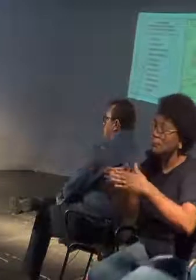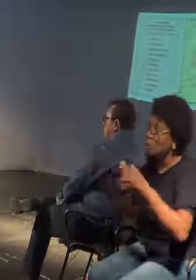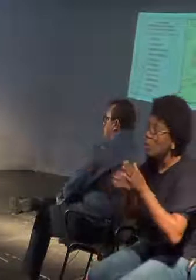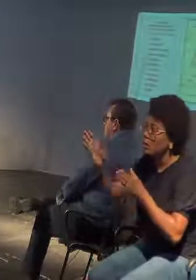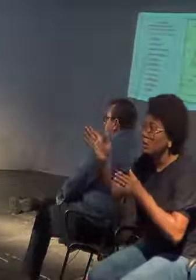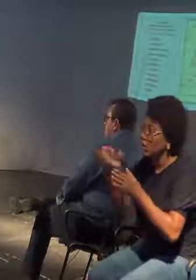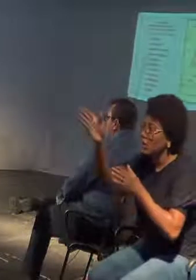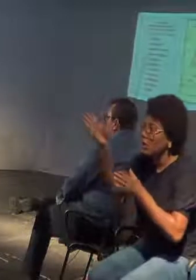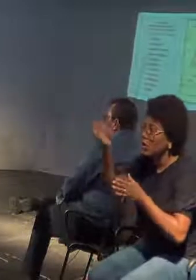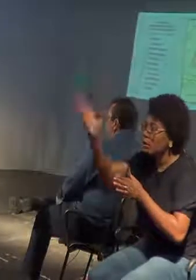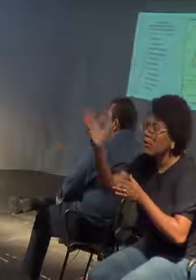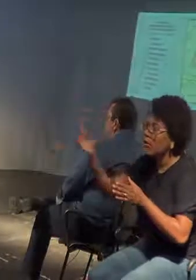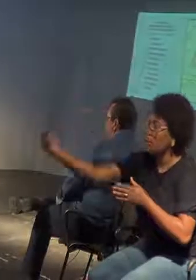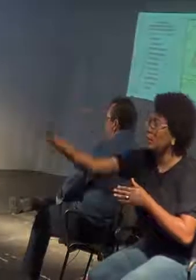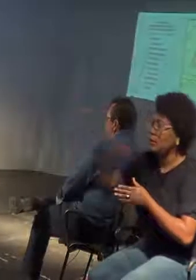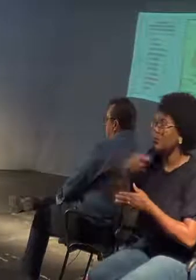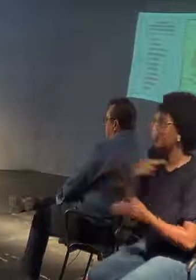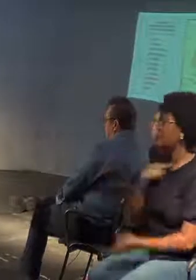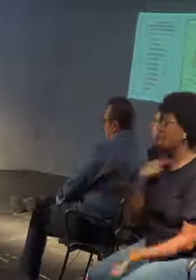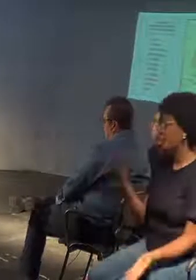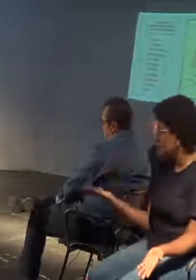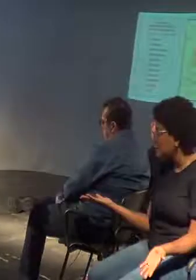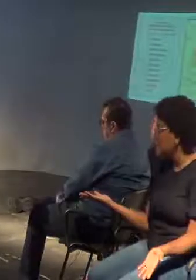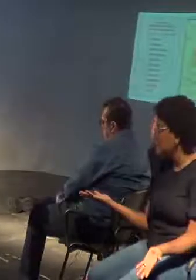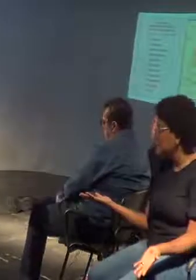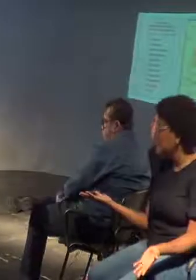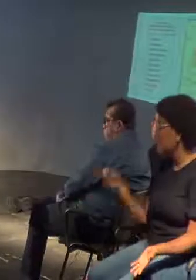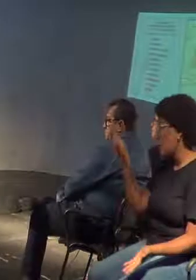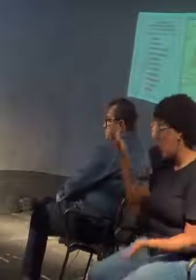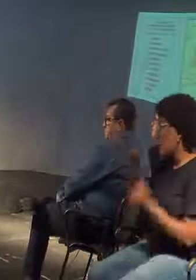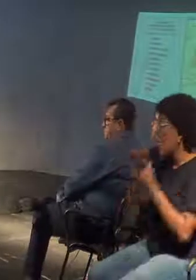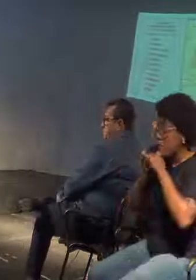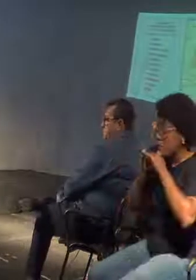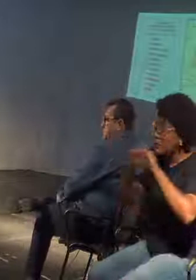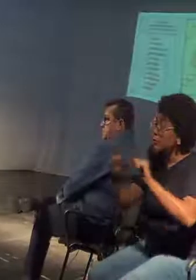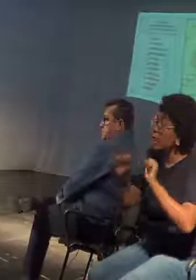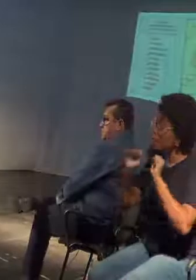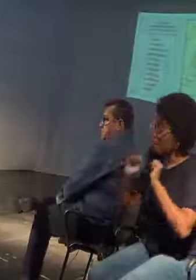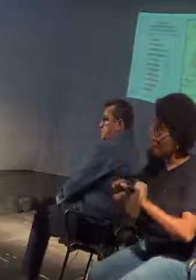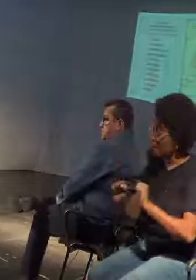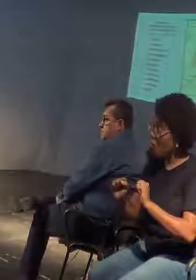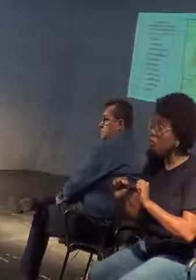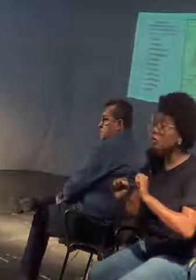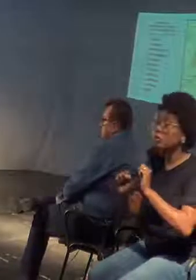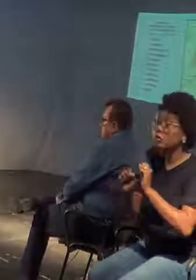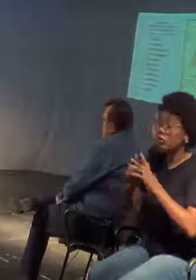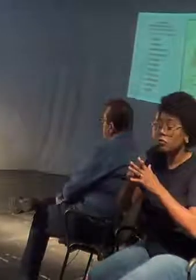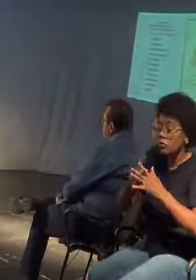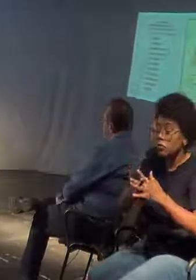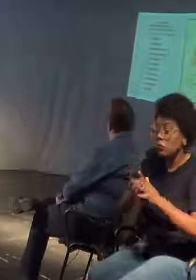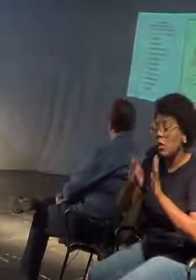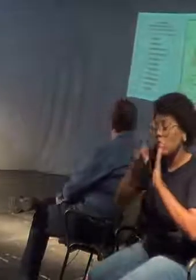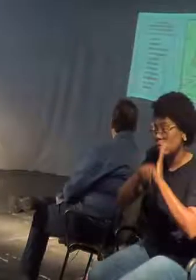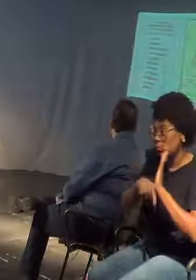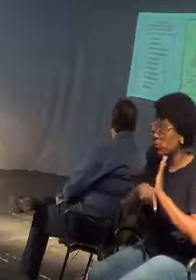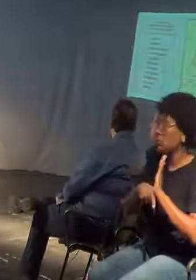Né? Então, ainda há tempo de se corrigir, foi o que eu disse, mas ficou para lá e não sei o que vão